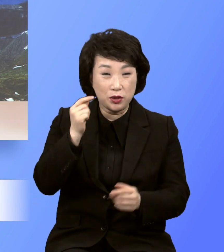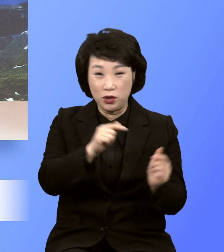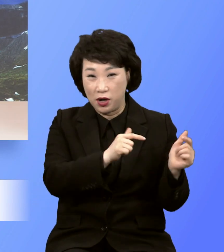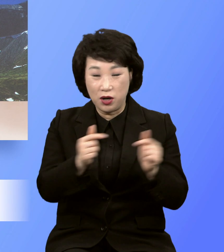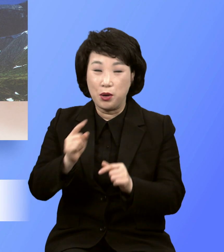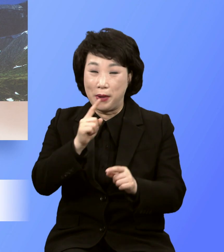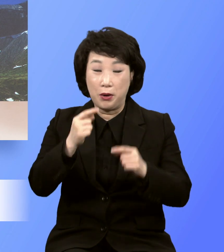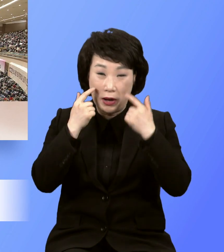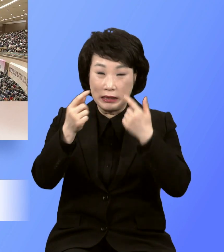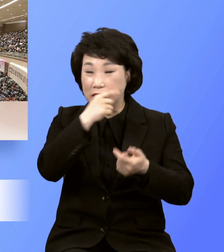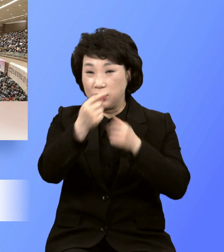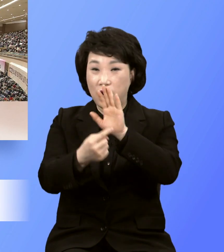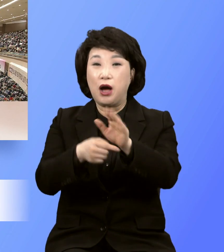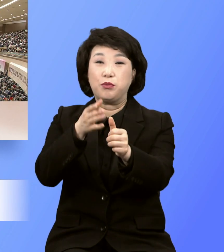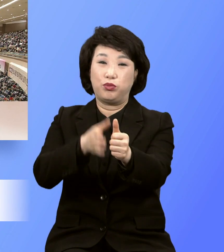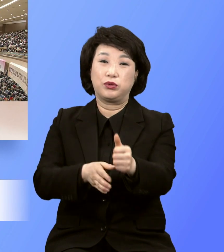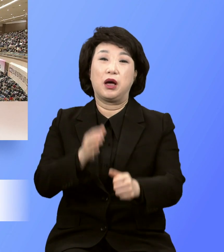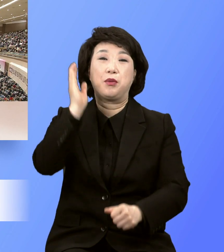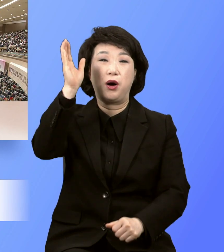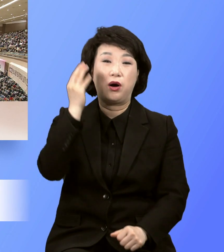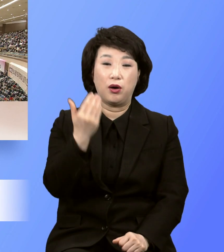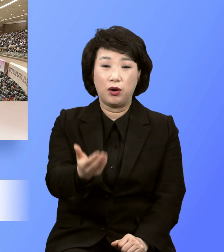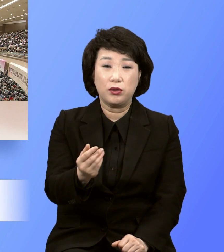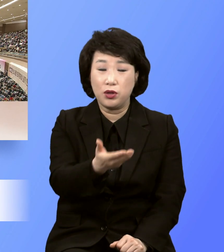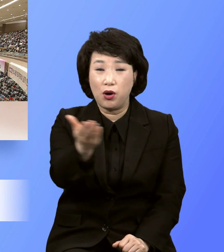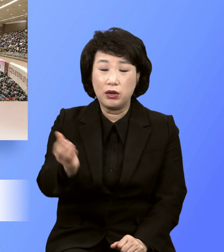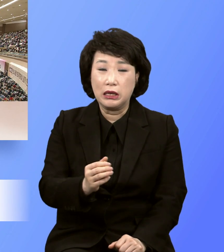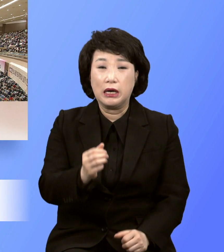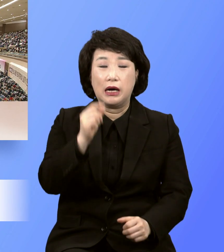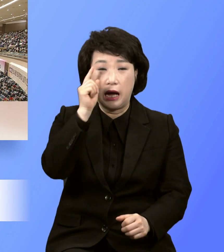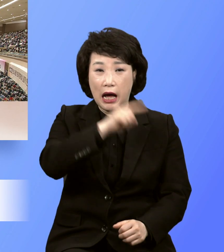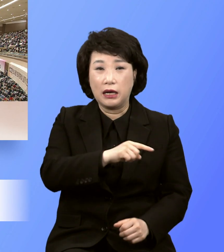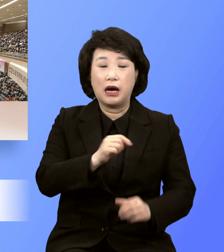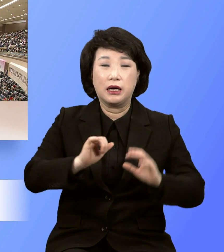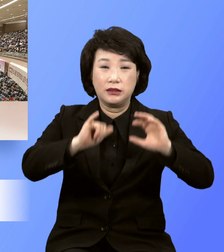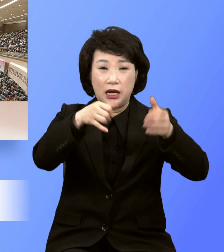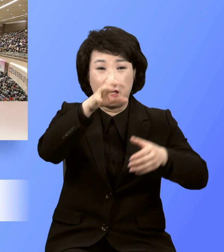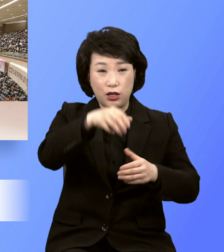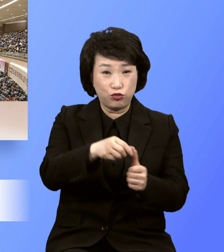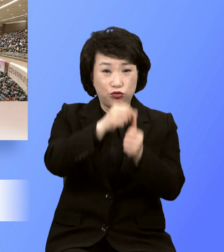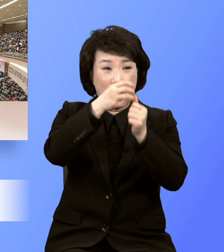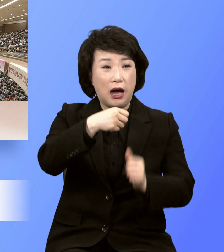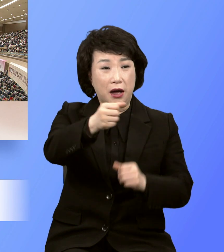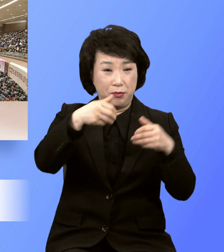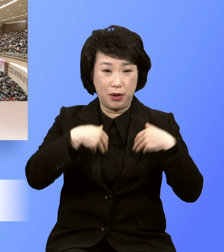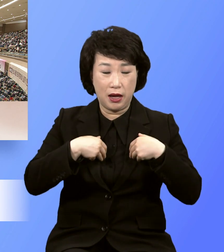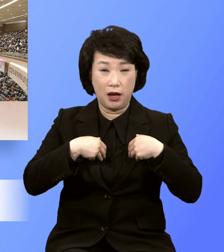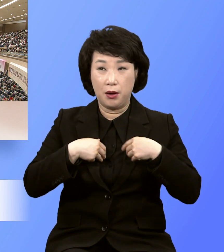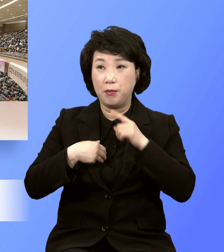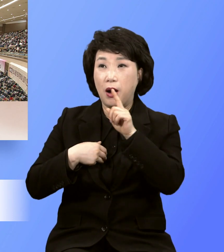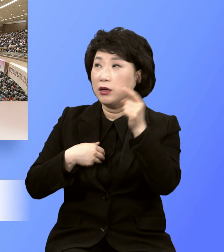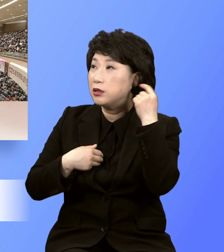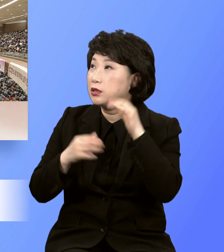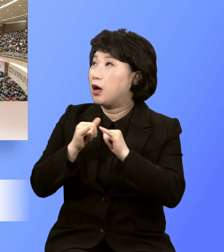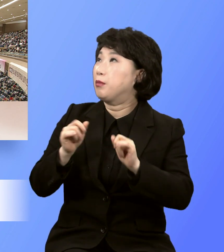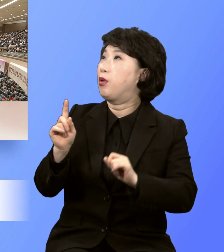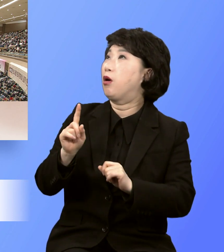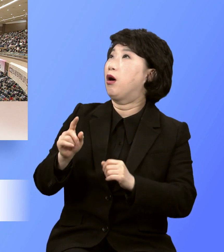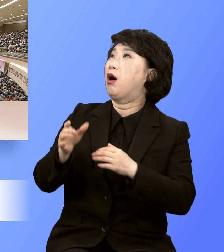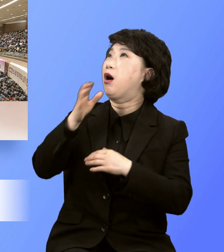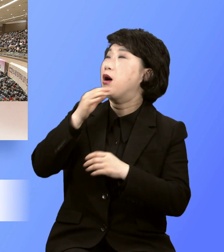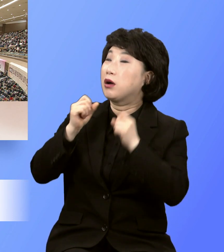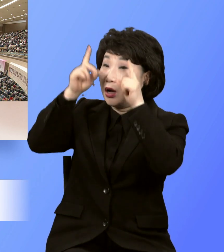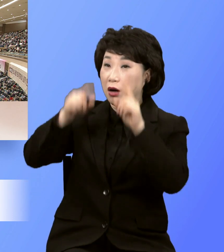말로 확증하며 권하여 가로되 너희가 이 패역한 세대에서 구원을 받으라 하니 그 말을 받는 사람들은